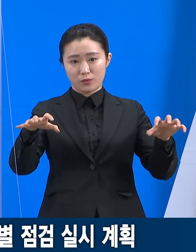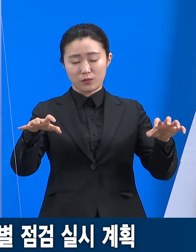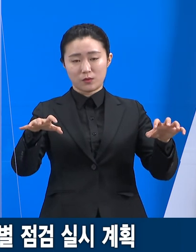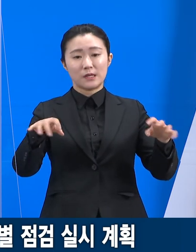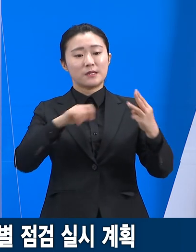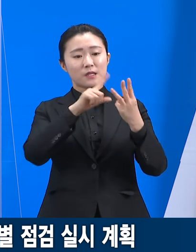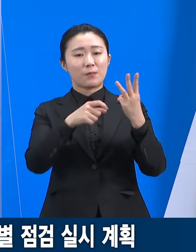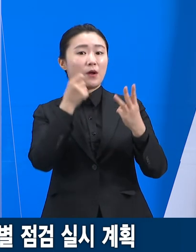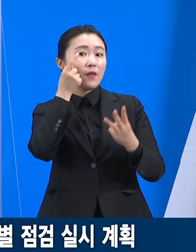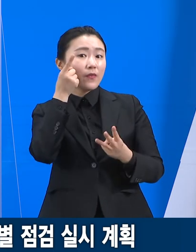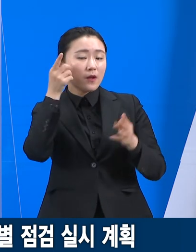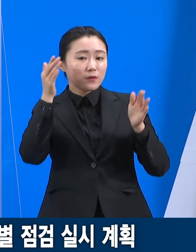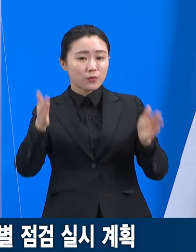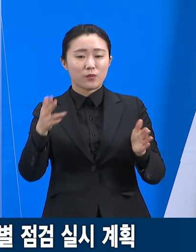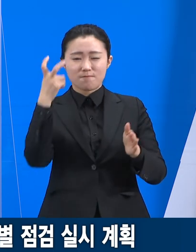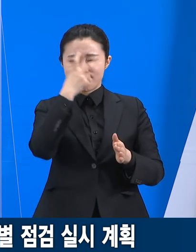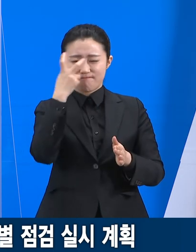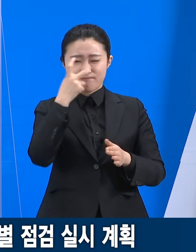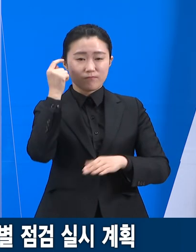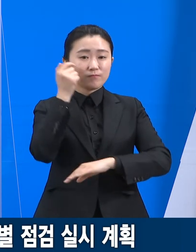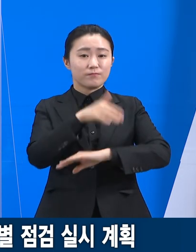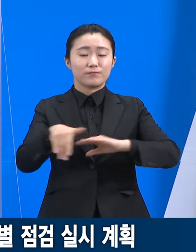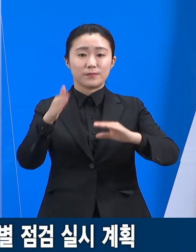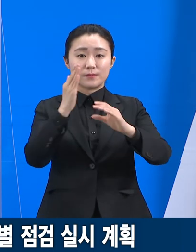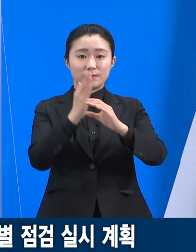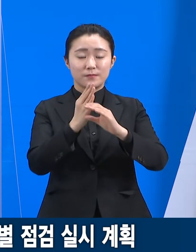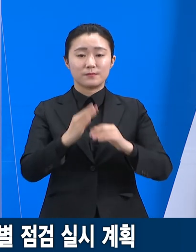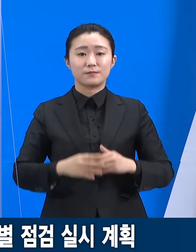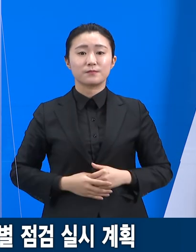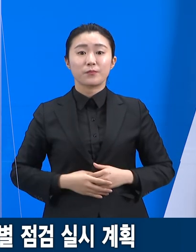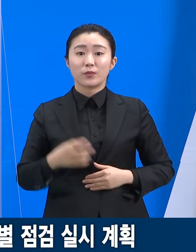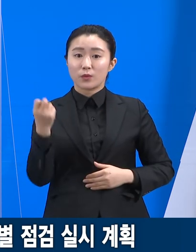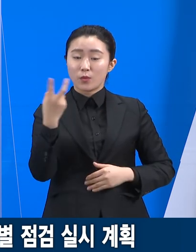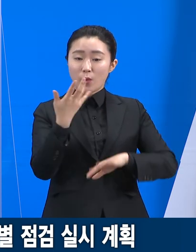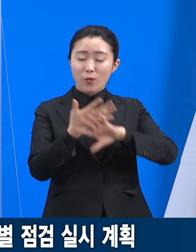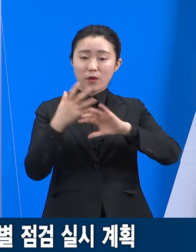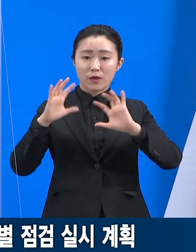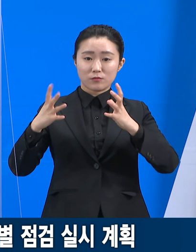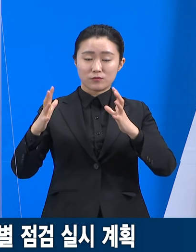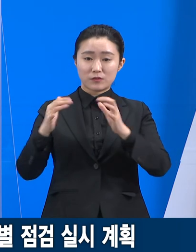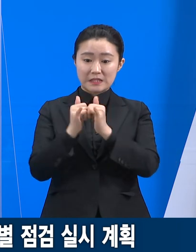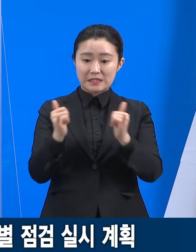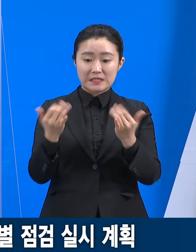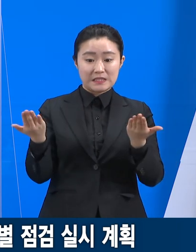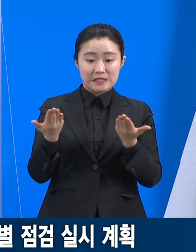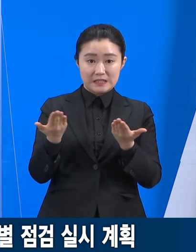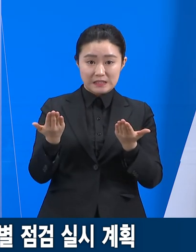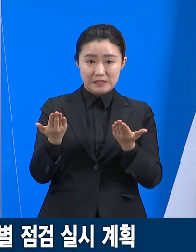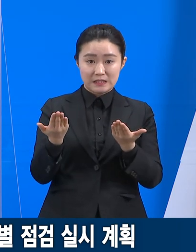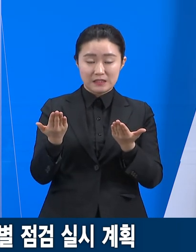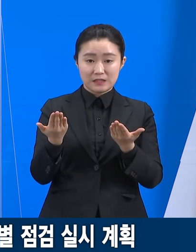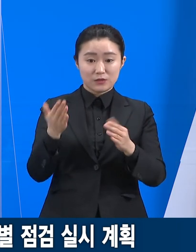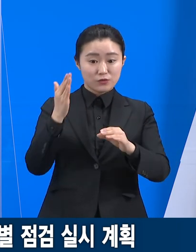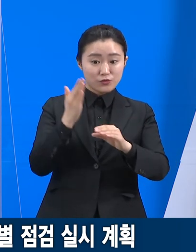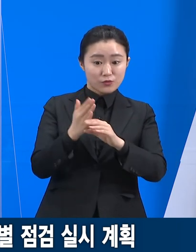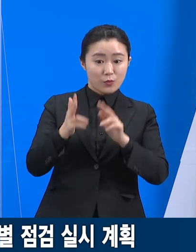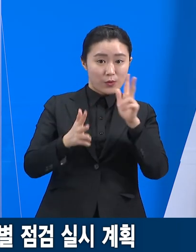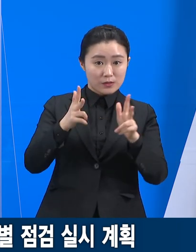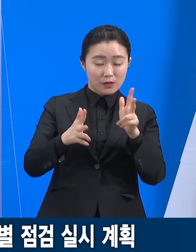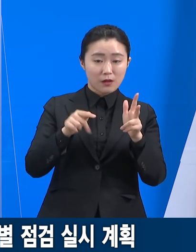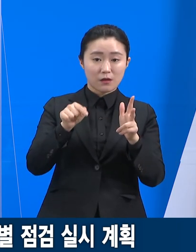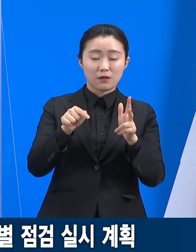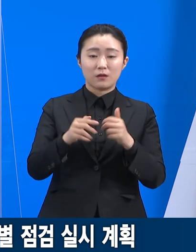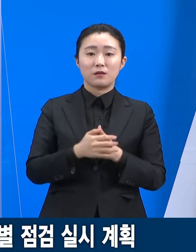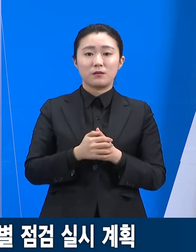대상으로 특별 점검을 실시할 계획입니다. 또한 외국인 고용 사업주, 근로자 등의 방역수칙 준수에